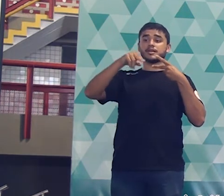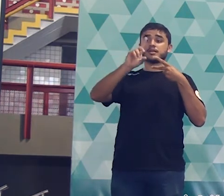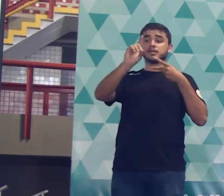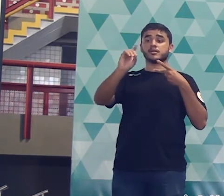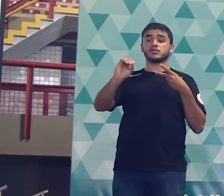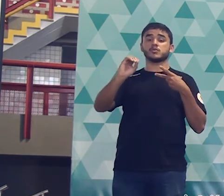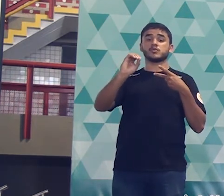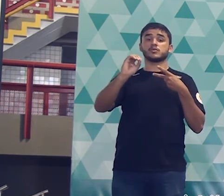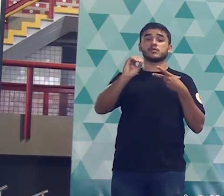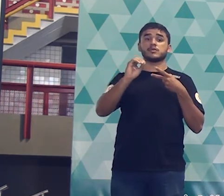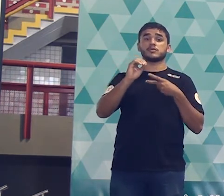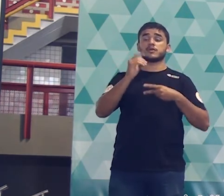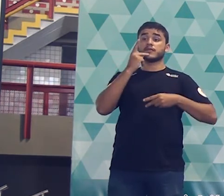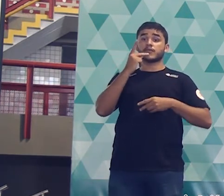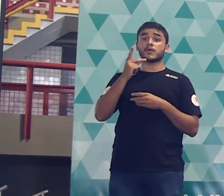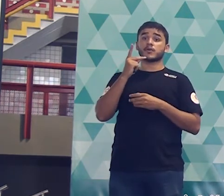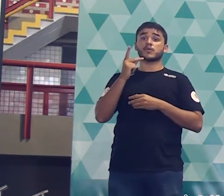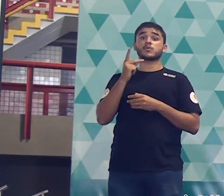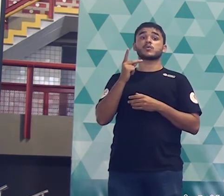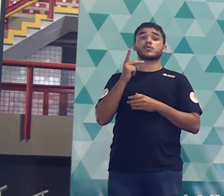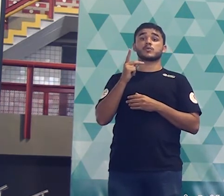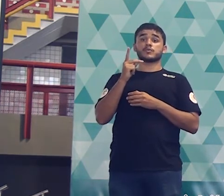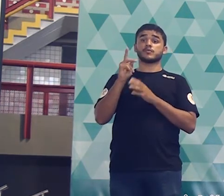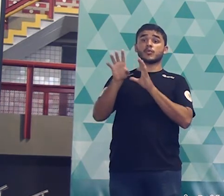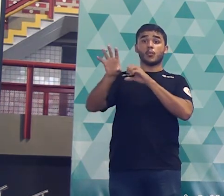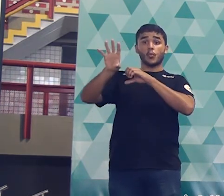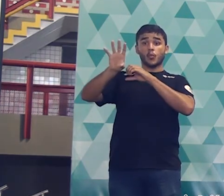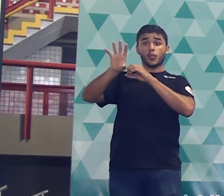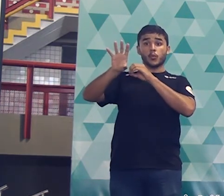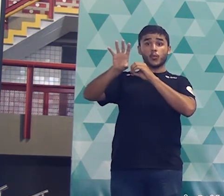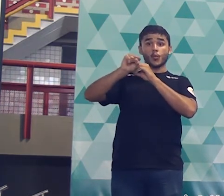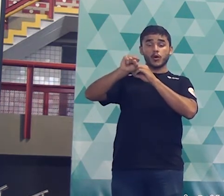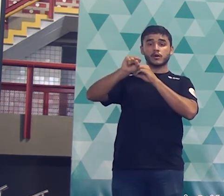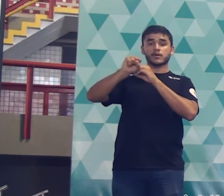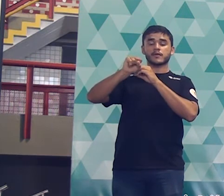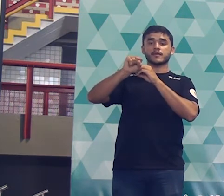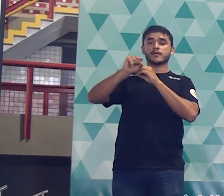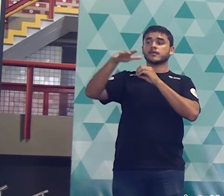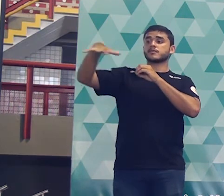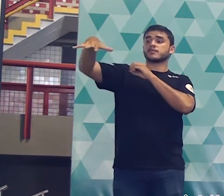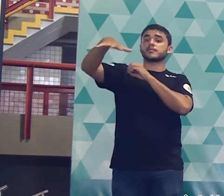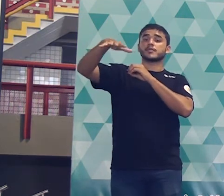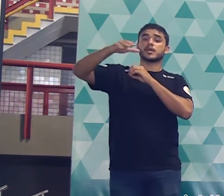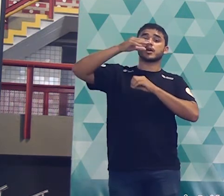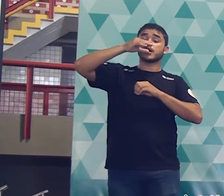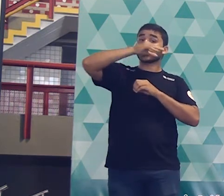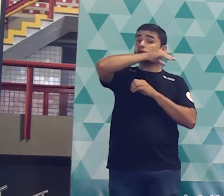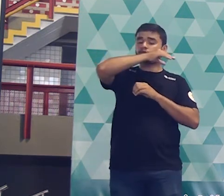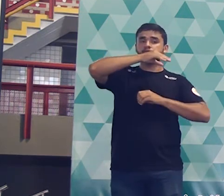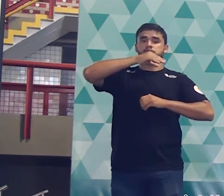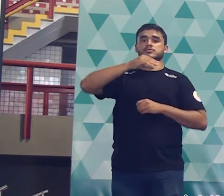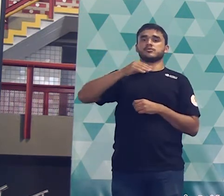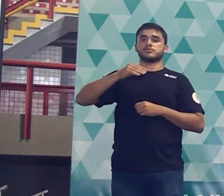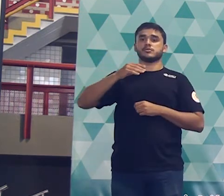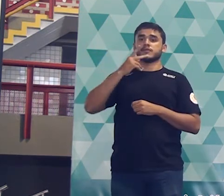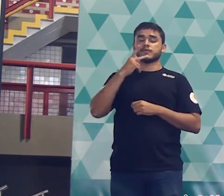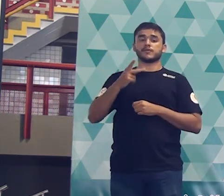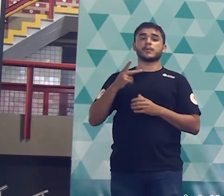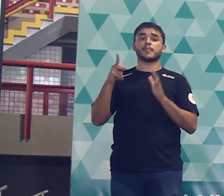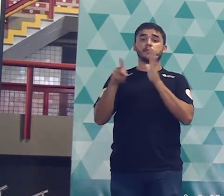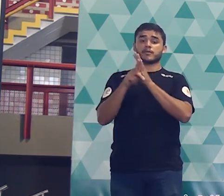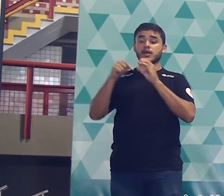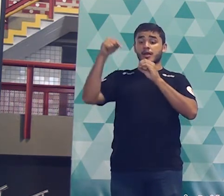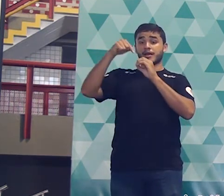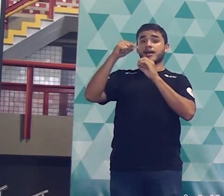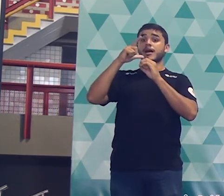Se é endo, ele absorve ou libera calor? Ele absorve. Se absorve, o ambiente fica quente ou fica gelado? Então, por esse